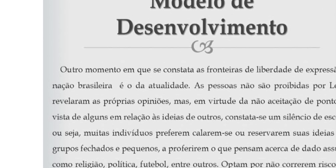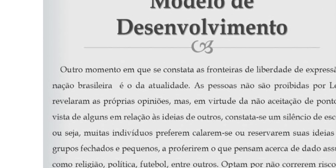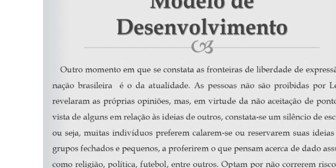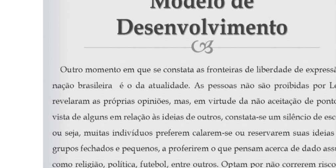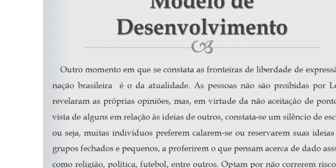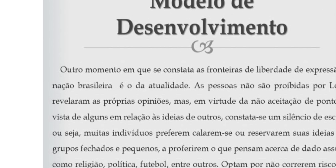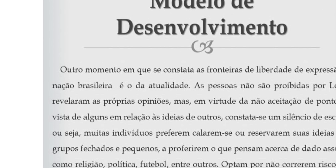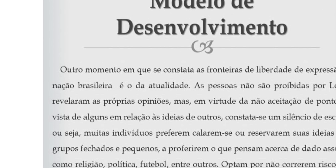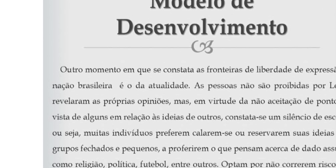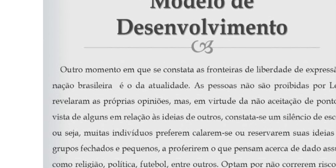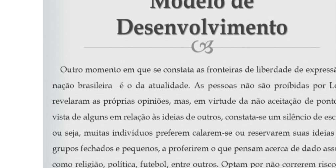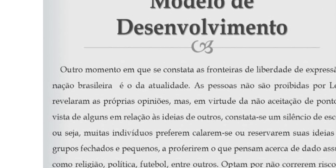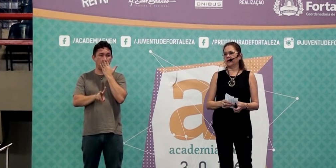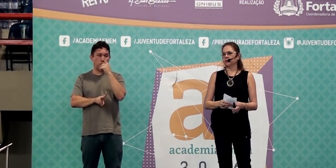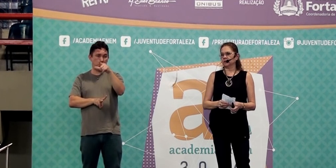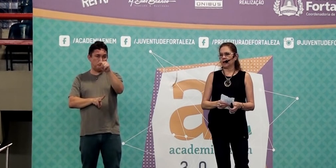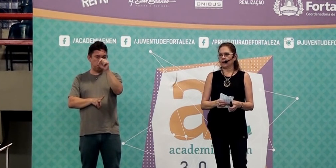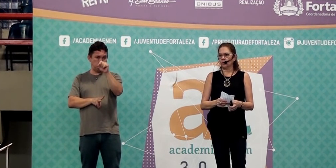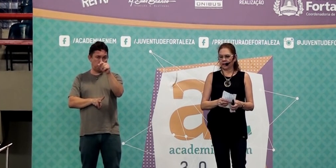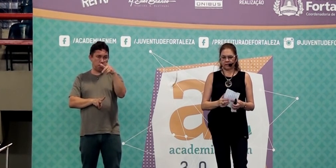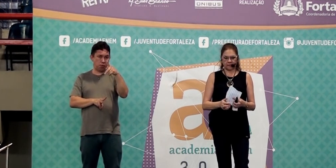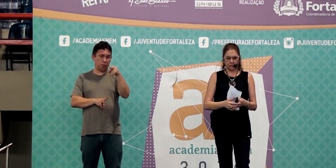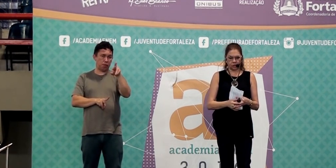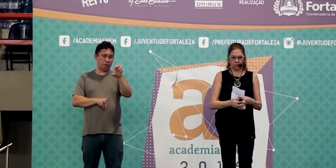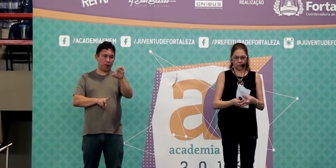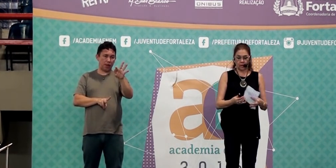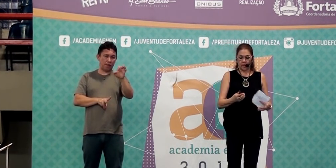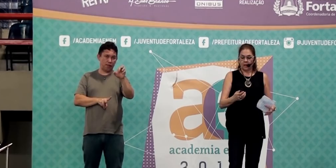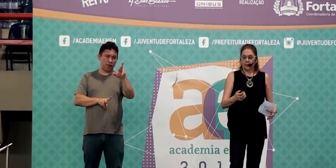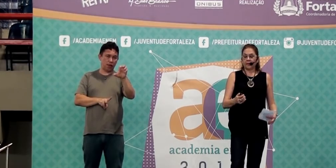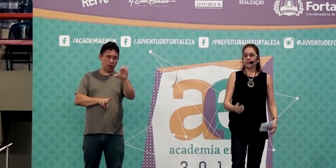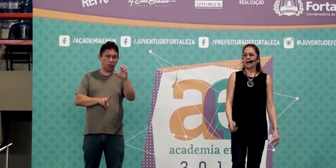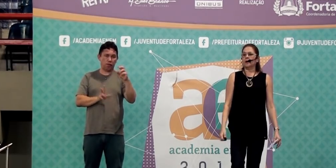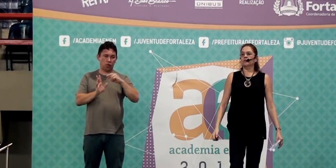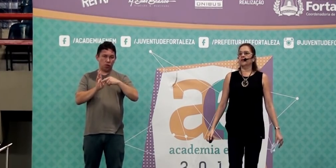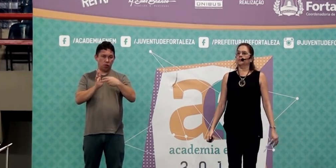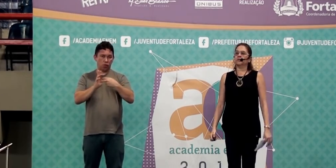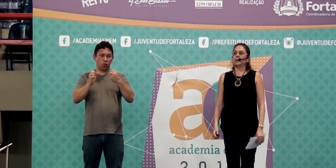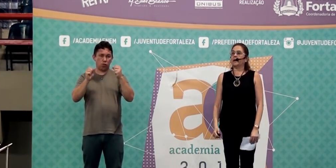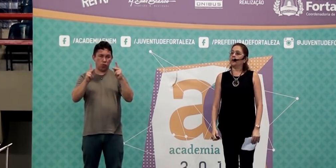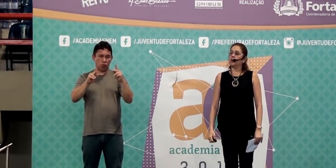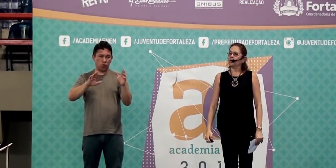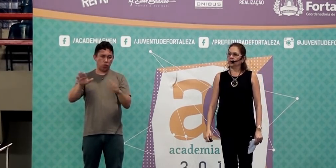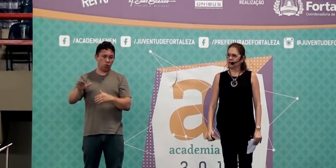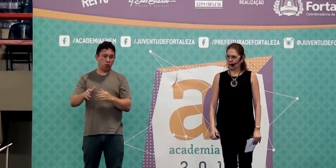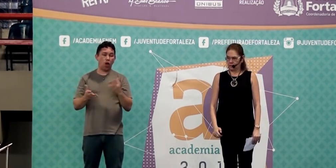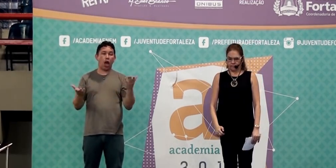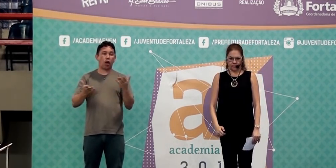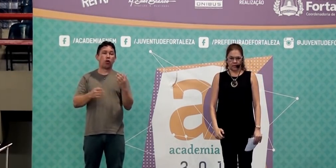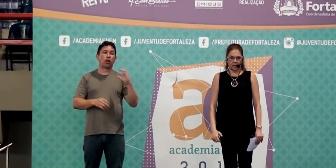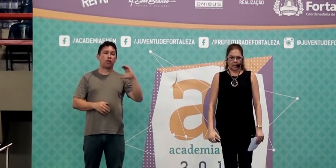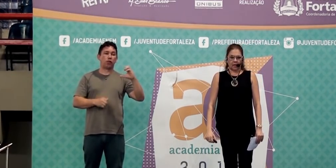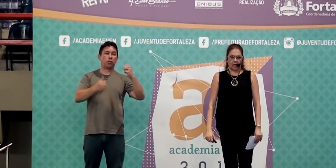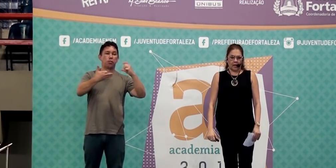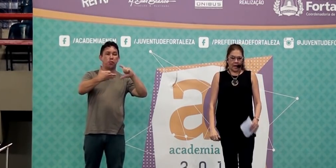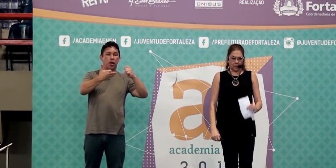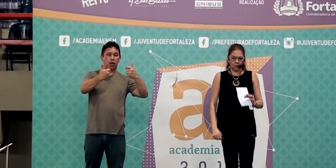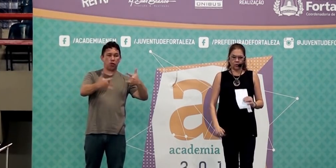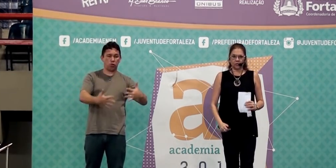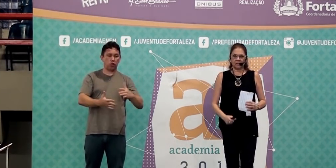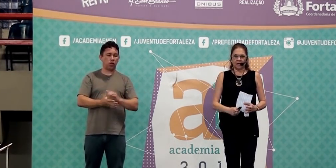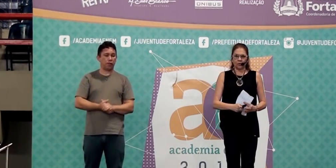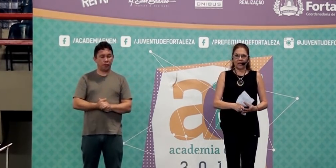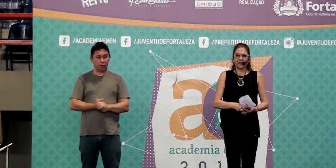Quando usar o verbo preferir, você vai usar com esse sentido. Pessoal, vamos para a conclusão.